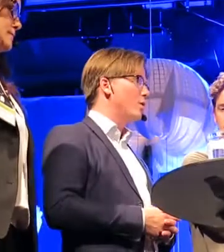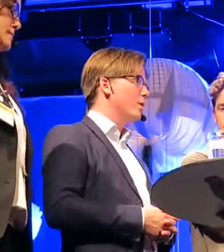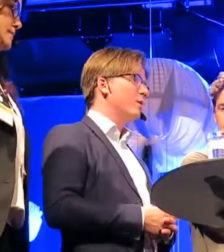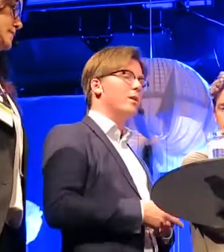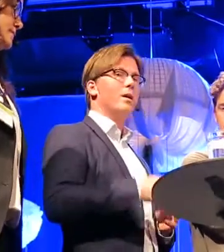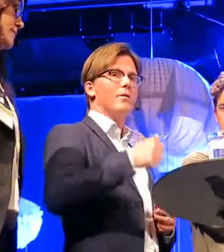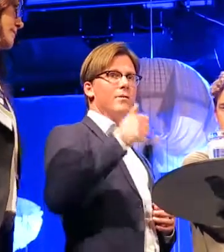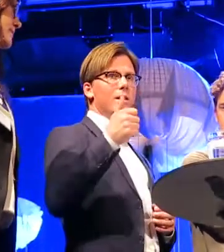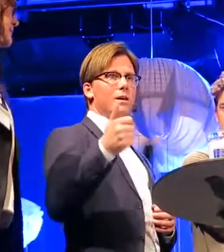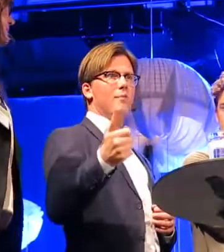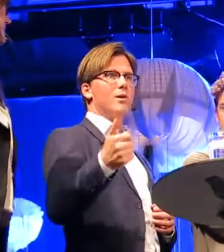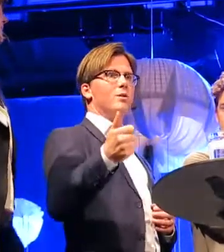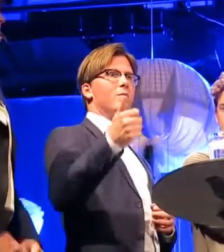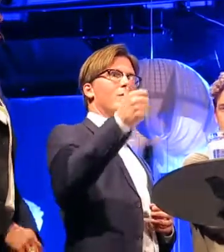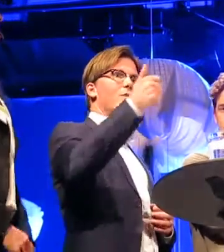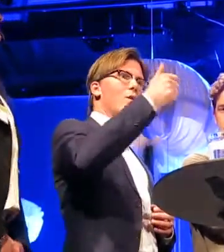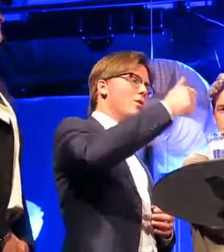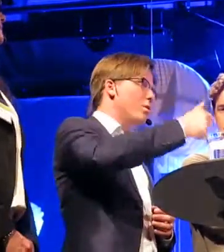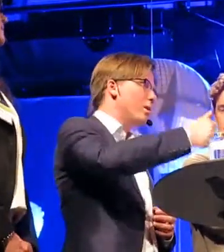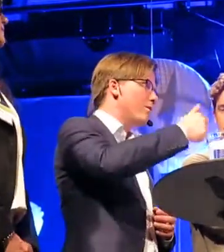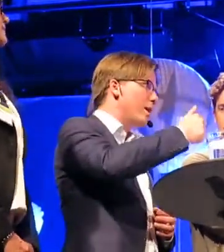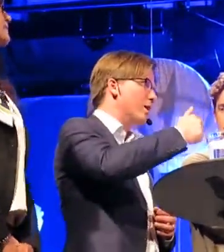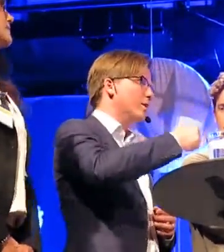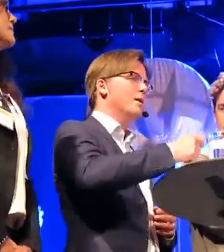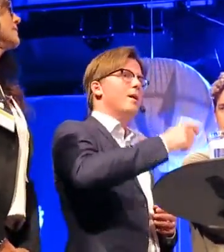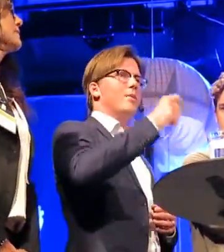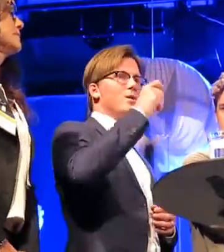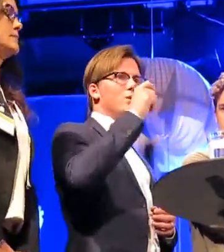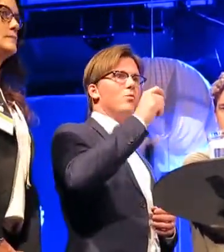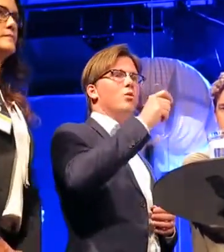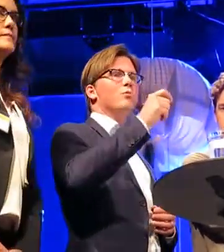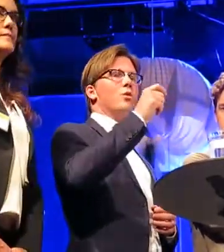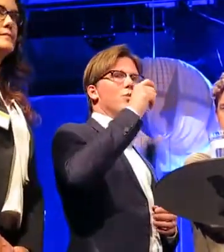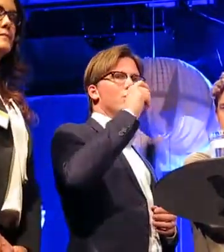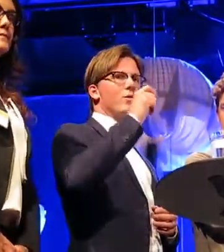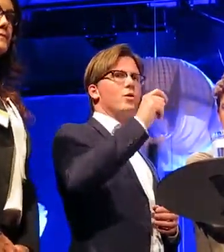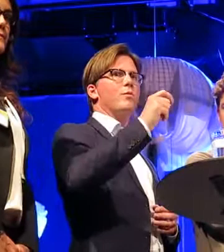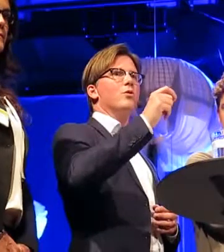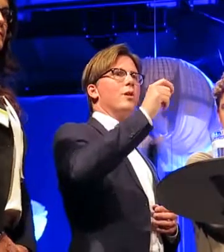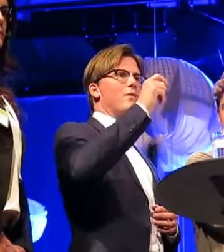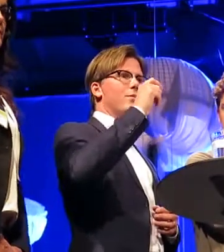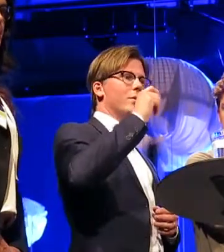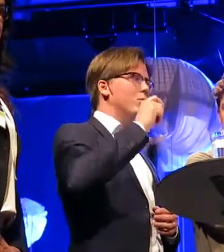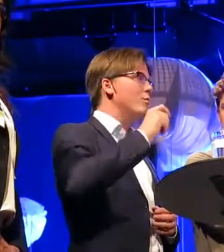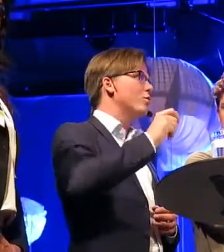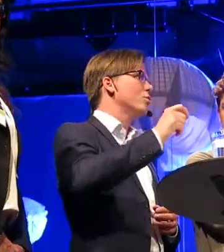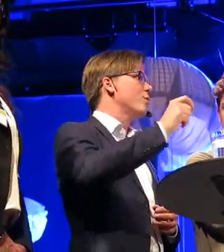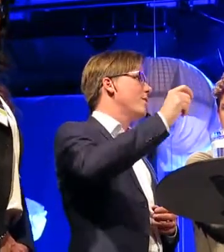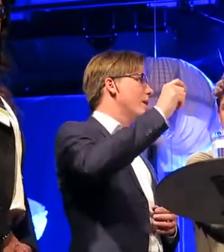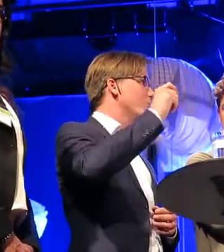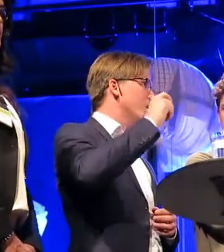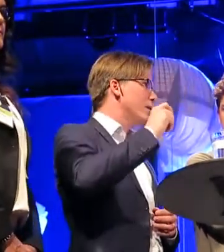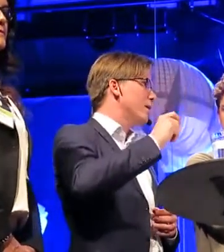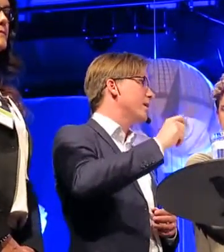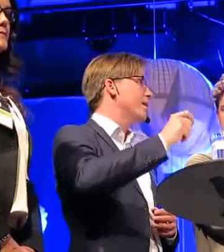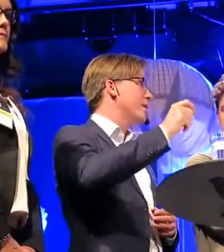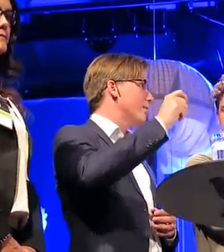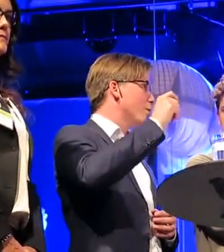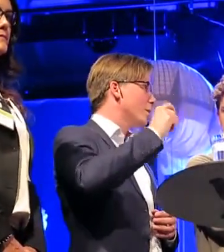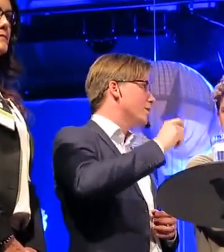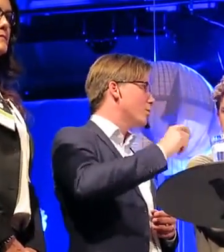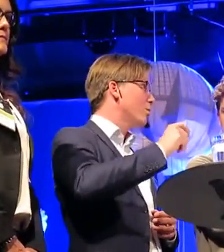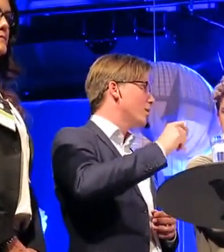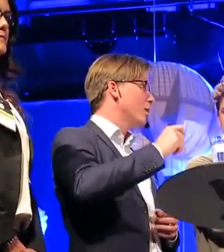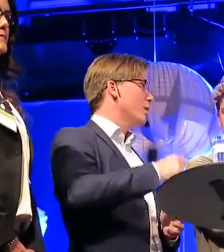stora utmaningen är att vi kan bidra med att vara föregångare, fine. Men den stora utmaningen är hur vi ska kunna bryta fattigdom runt om i världen utan att det leder